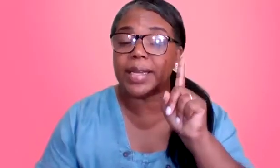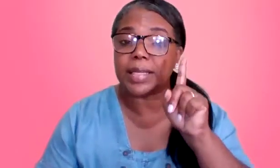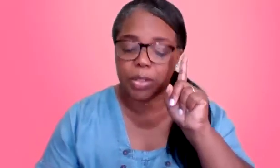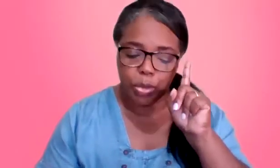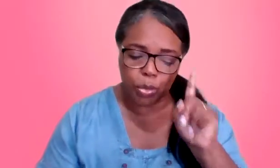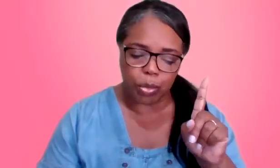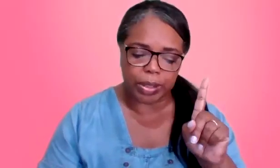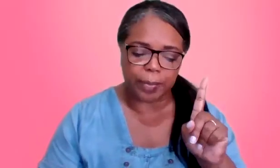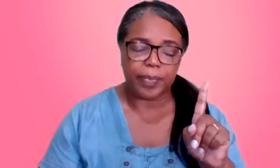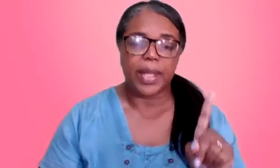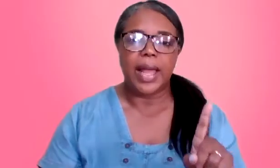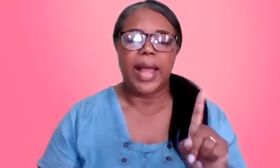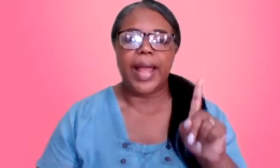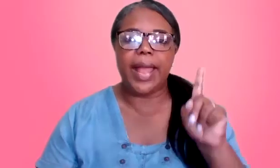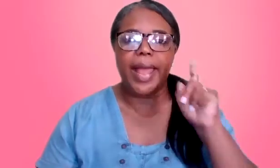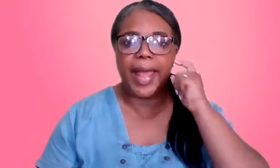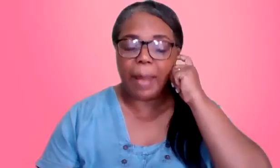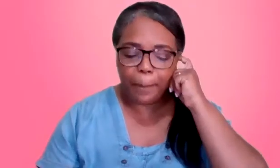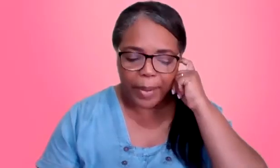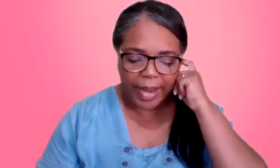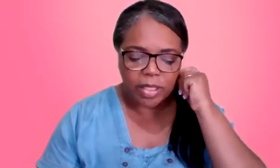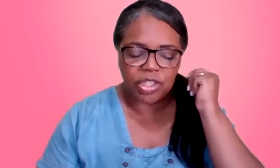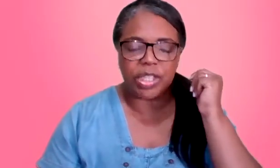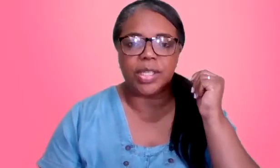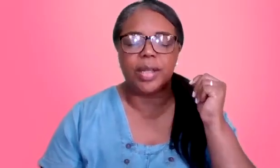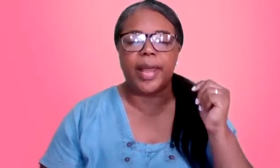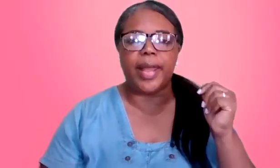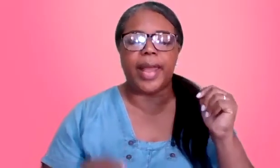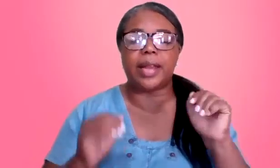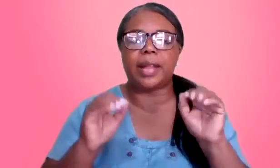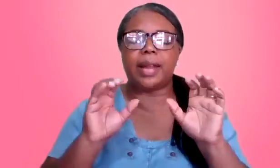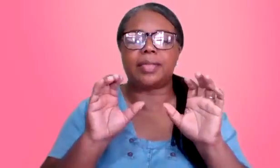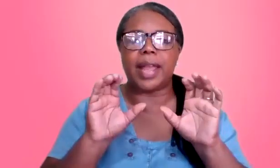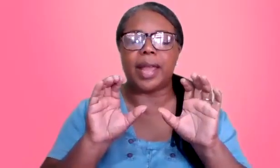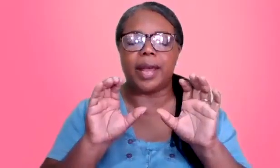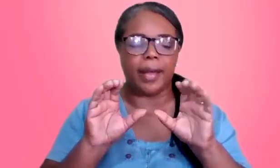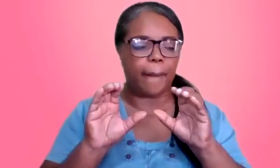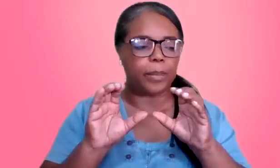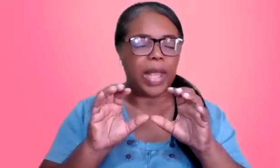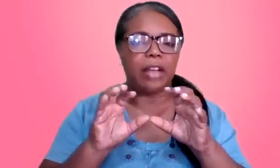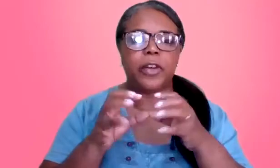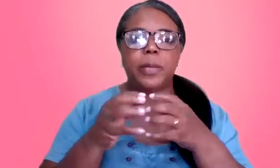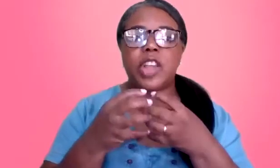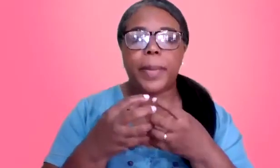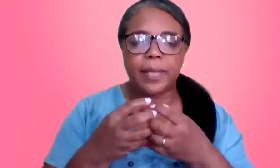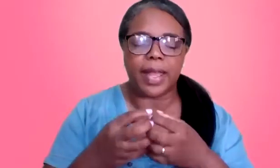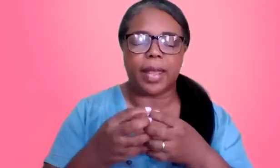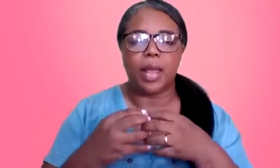criança surda, ela aprende, ela tem a forma de aprender